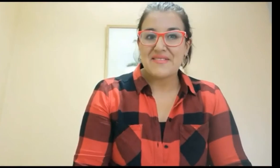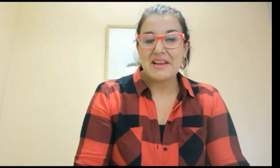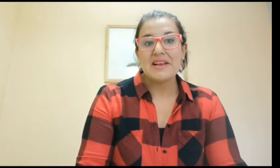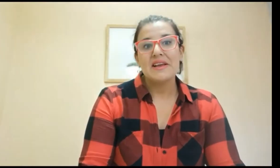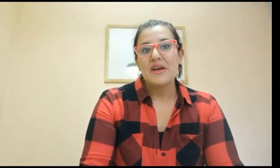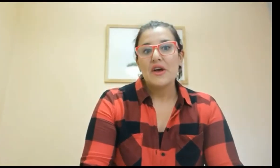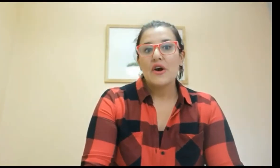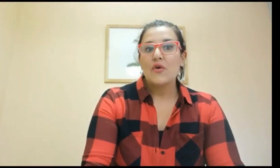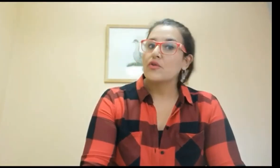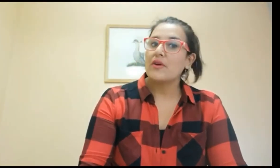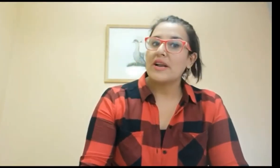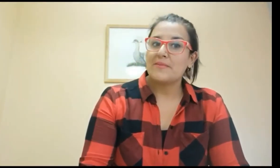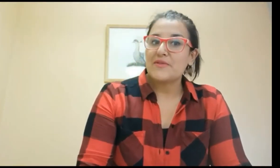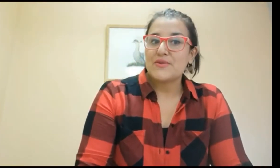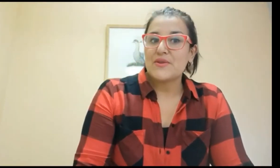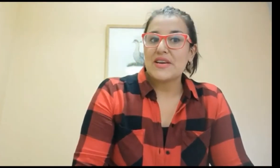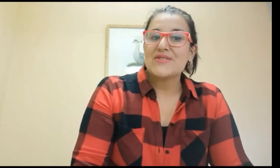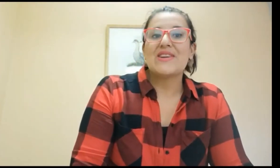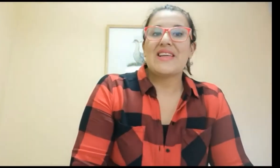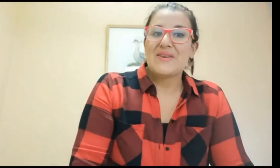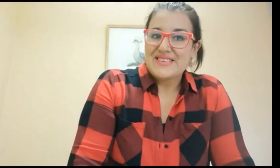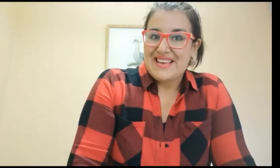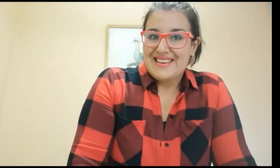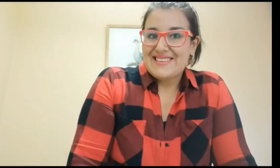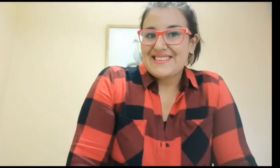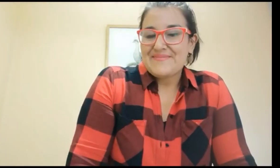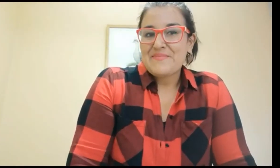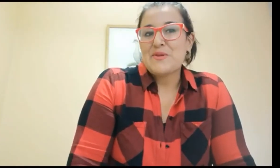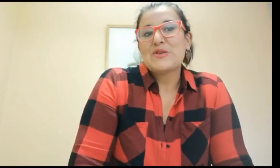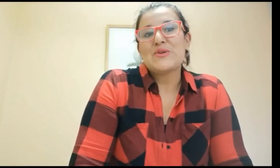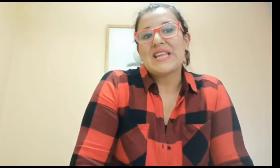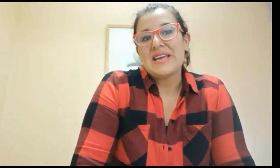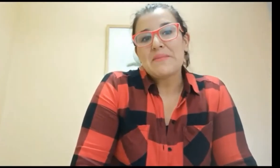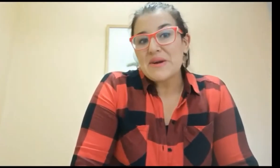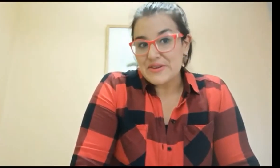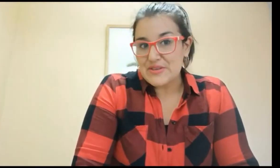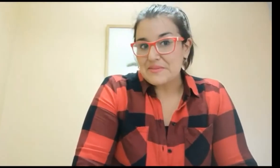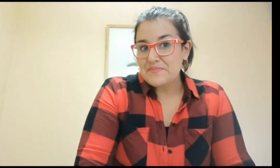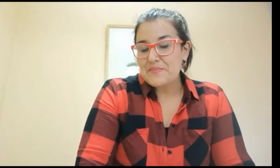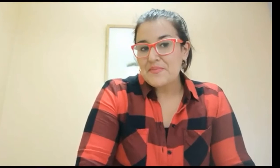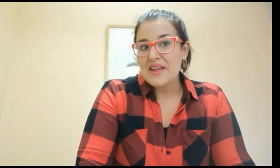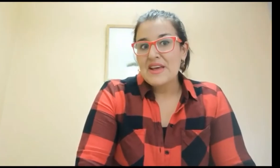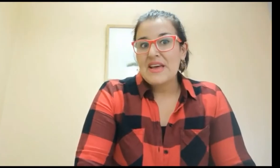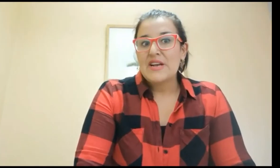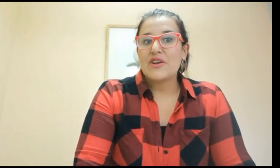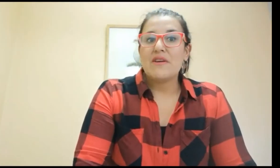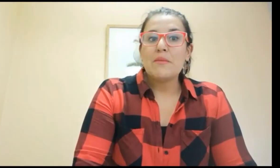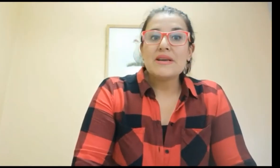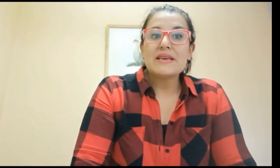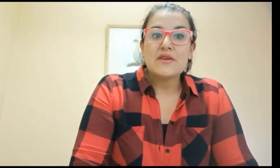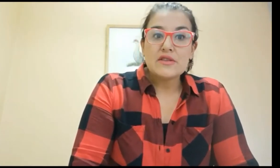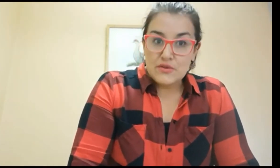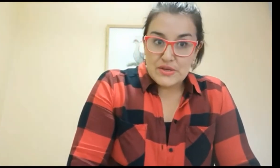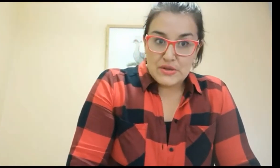nivel junto a la profesora Soledad González. Muchos de ustedes ya me conocen. Lo que vamos a hacer a